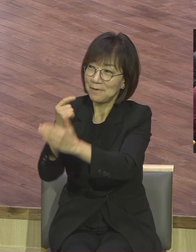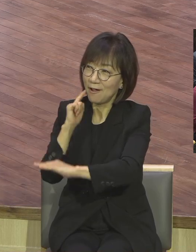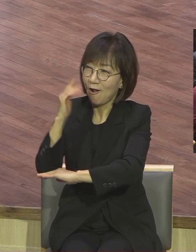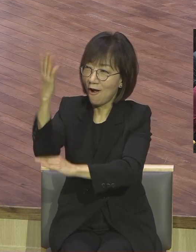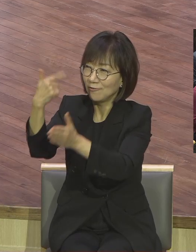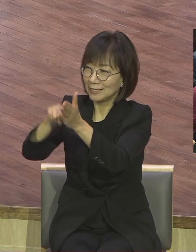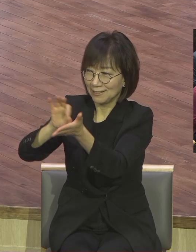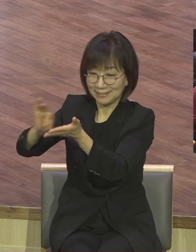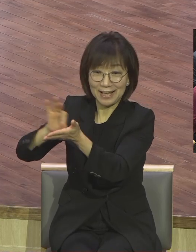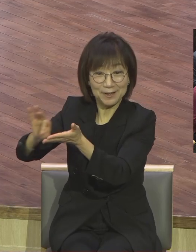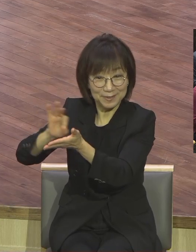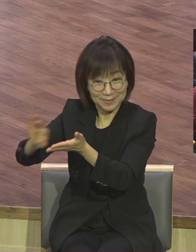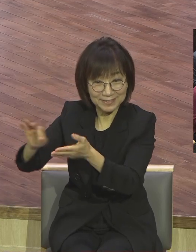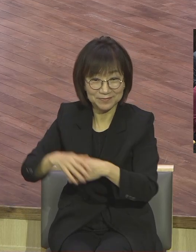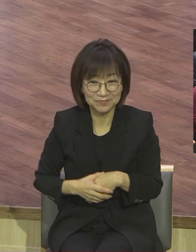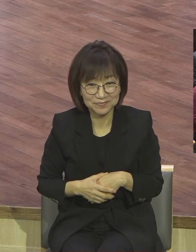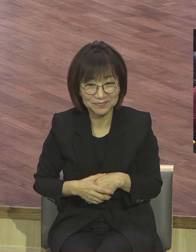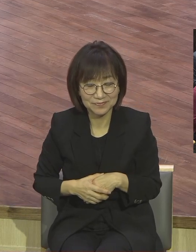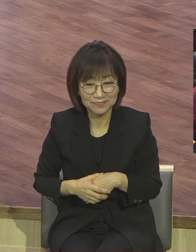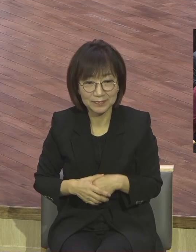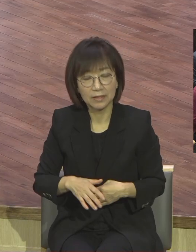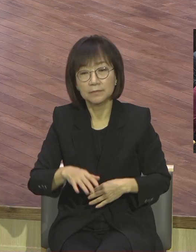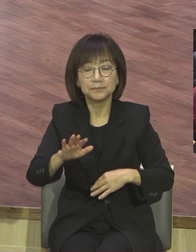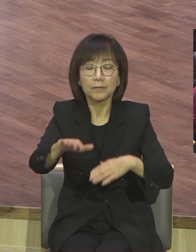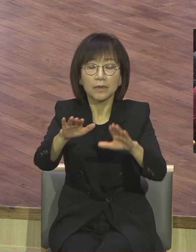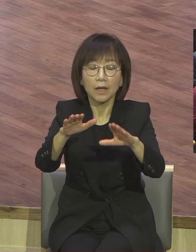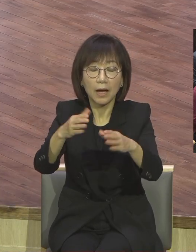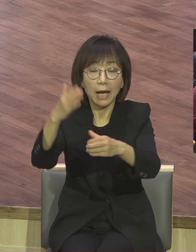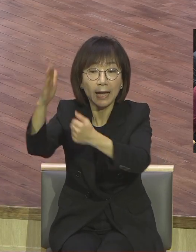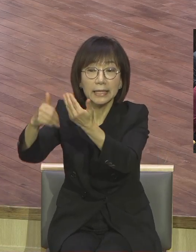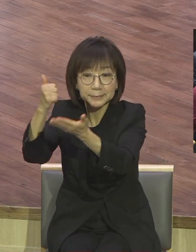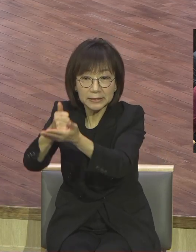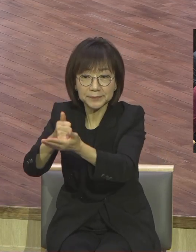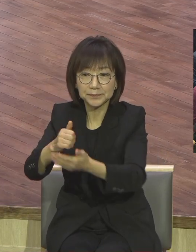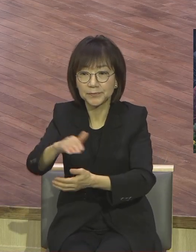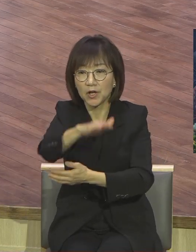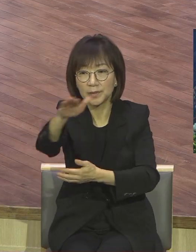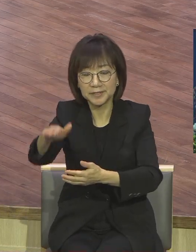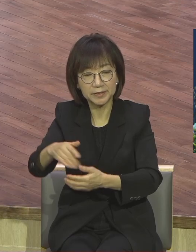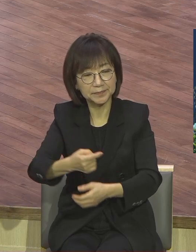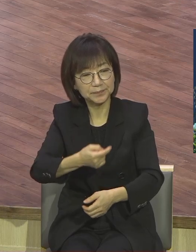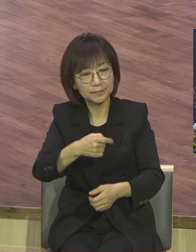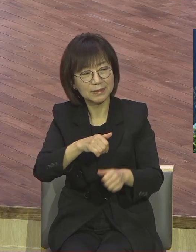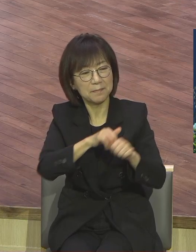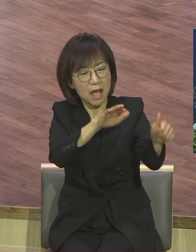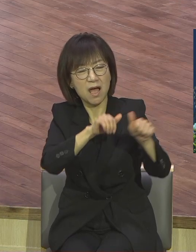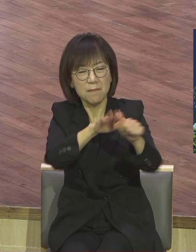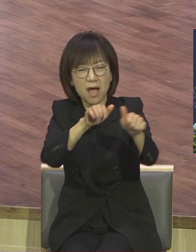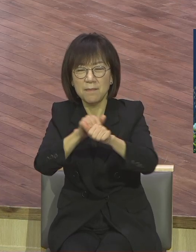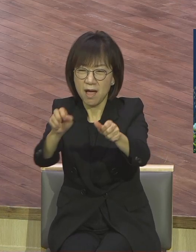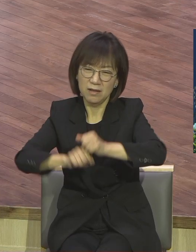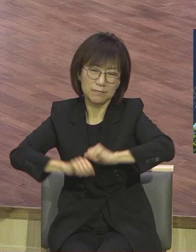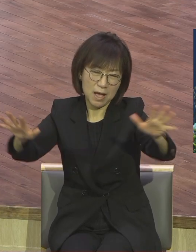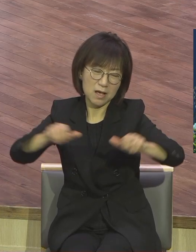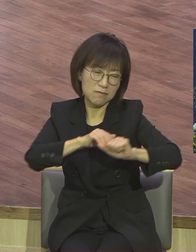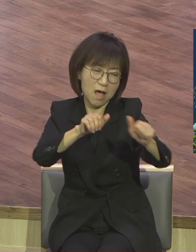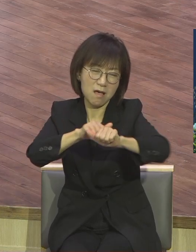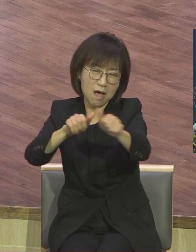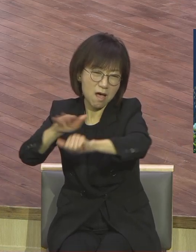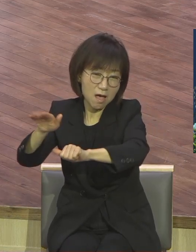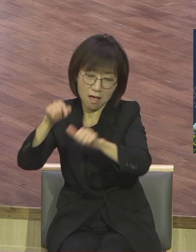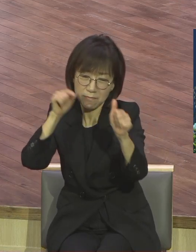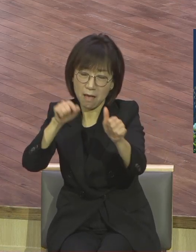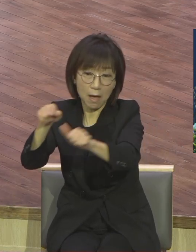구원받은 여러분을 따로 떨어져 절간처럼 살지 않게 하시고 교회 중심으로 모이도록 했습니까? 왜 모여야 됩니까?